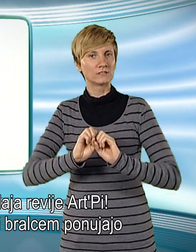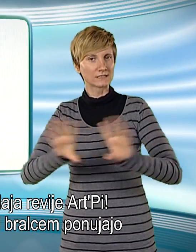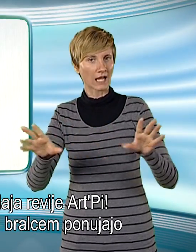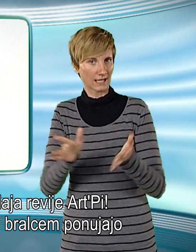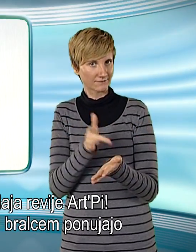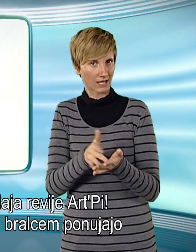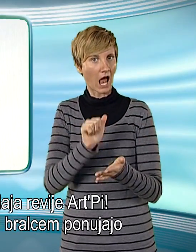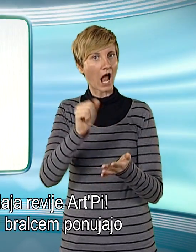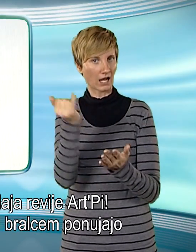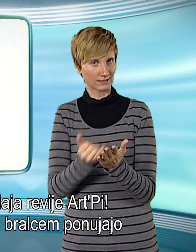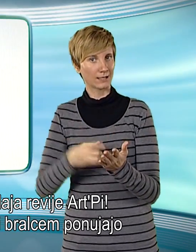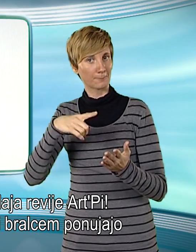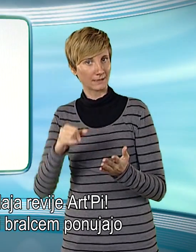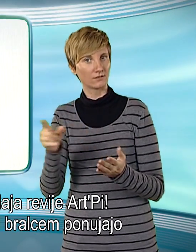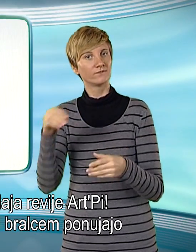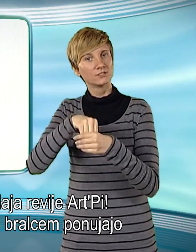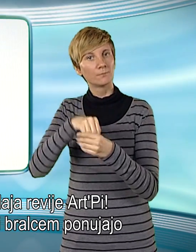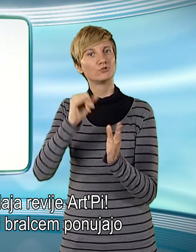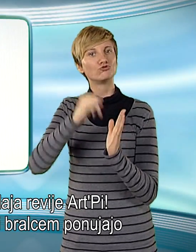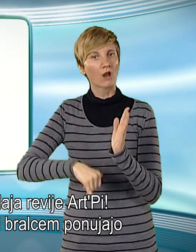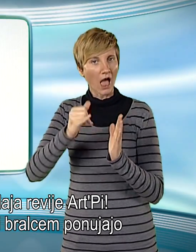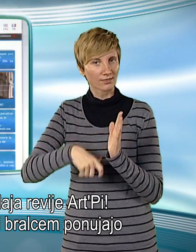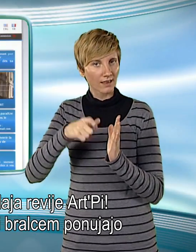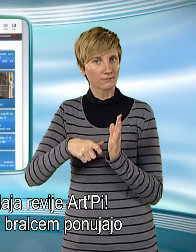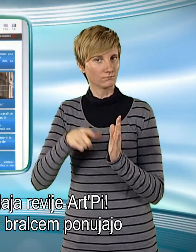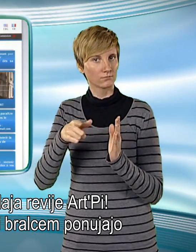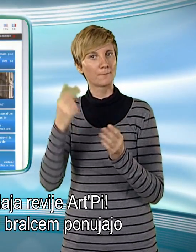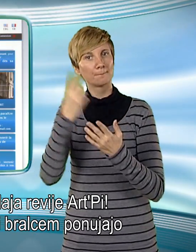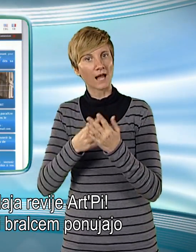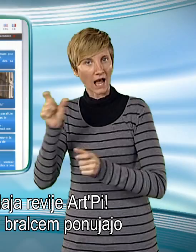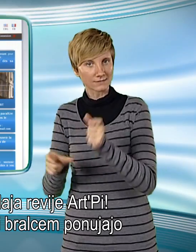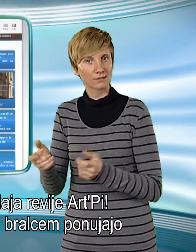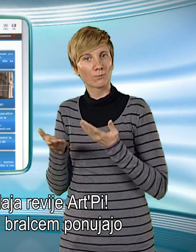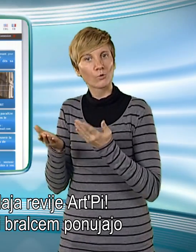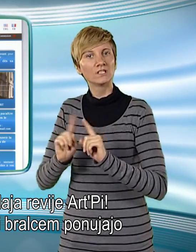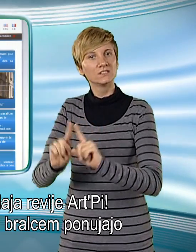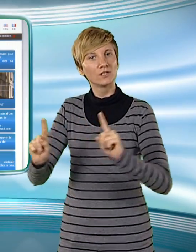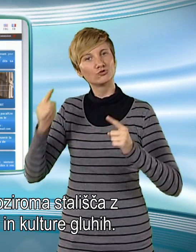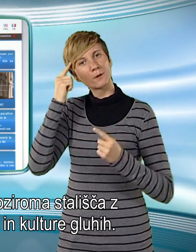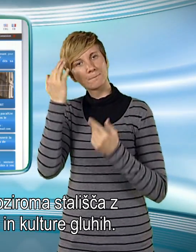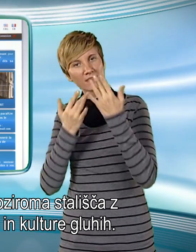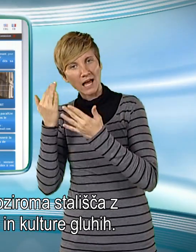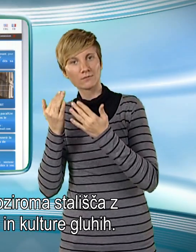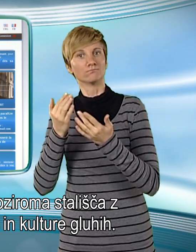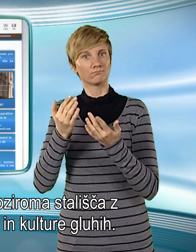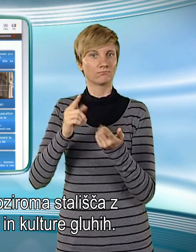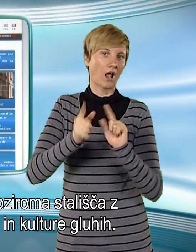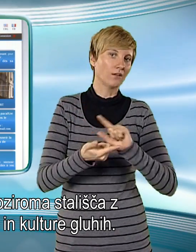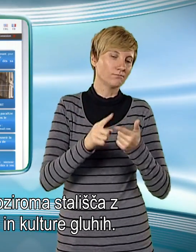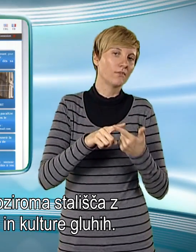Priložnostna izdaja revije Art Pi vsebuje članke, ki bralcem ponujajo različna mnenja oziroma stališča z vidika zgodovine in kulture